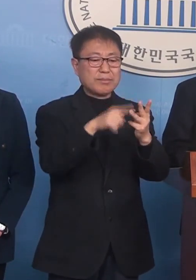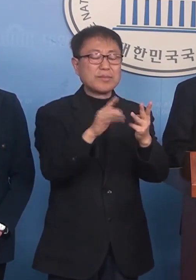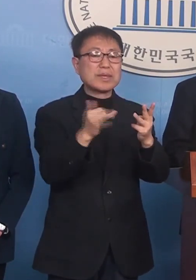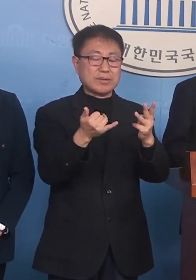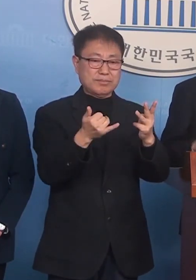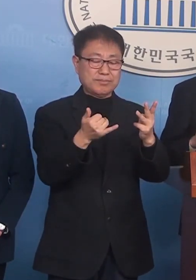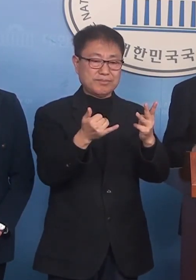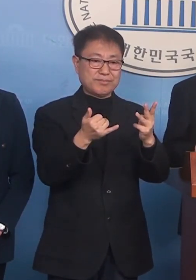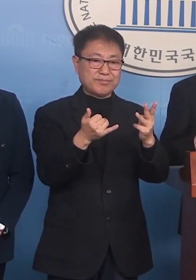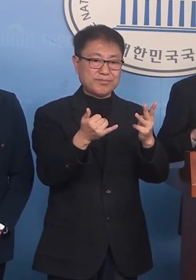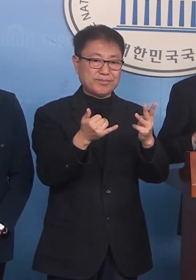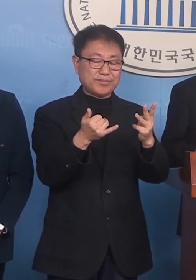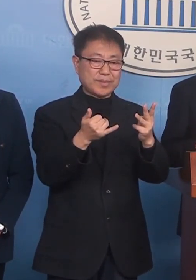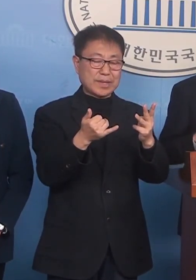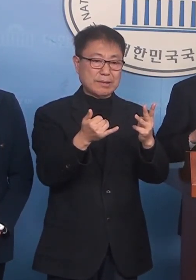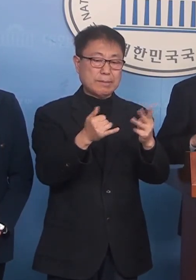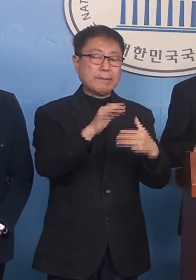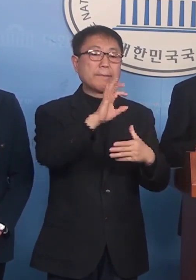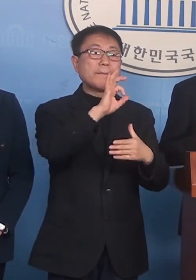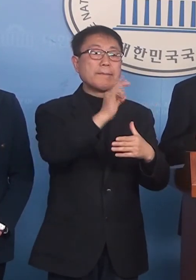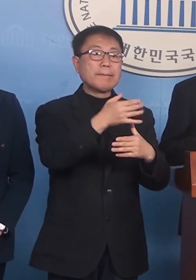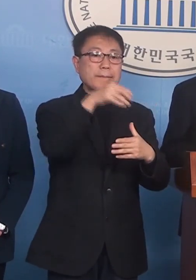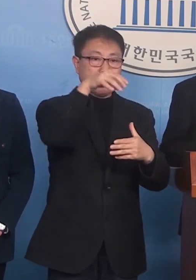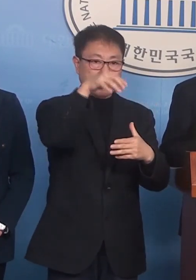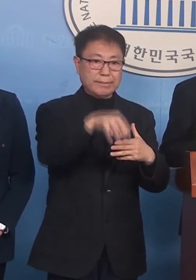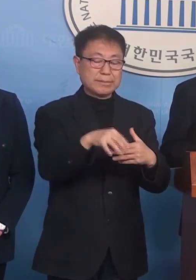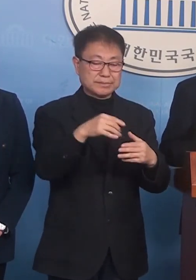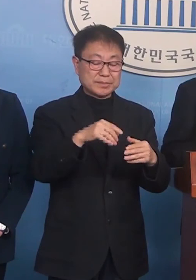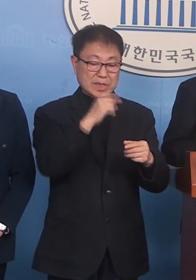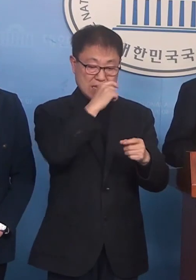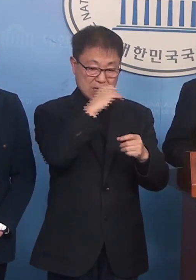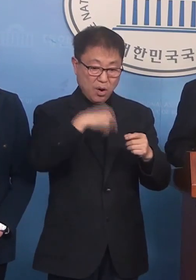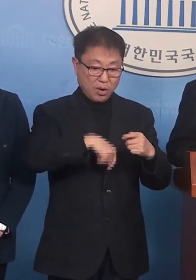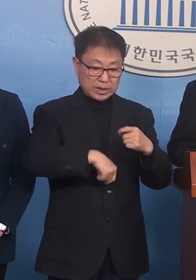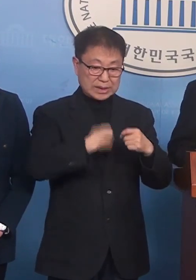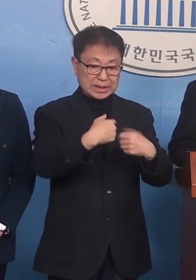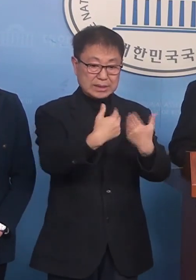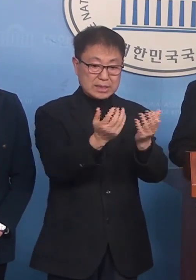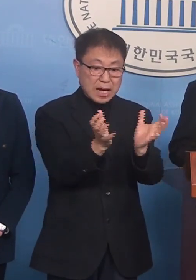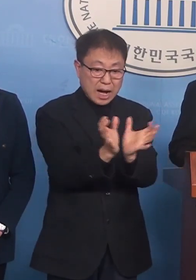후보님의 이 안양의 정의당 원팀이